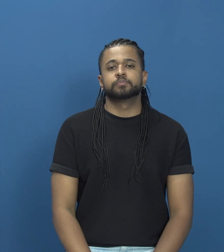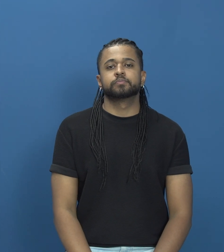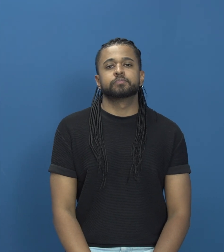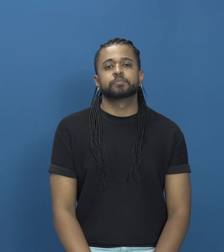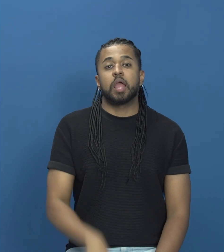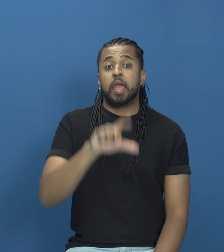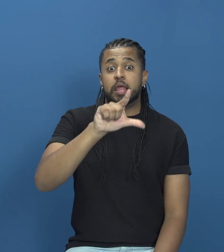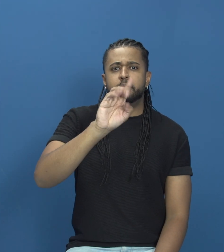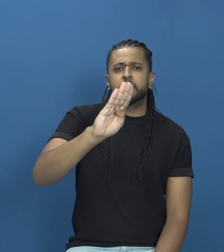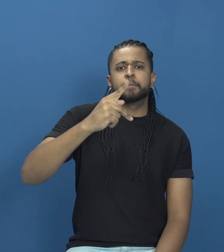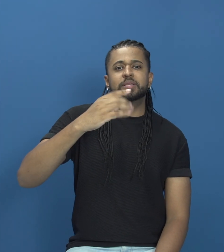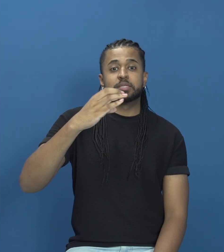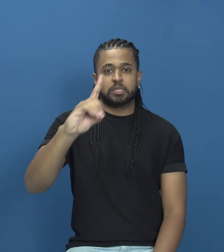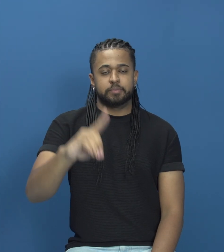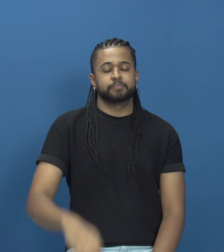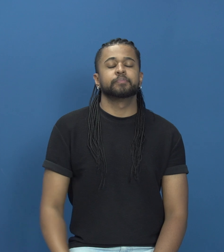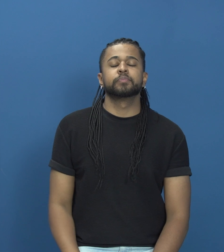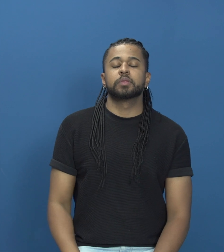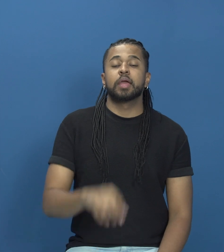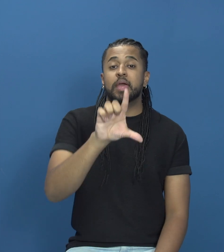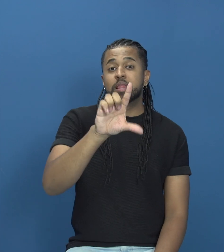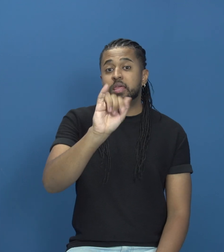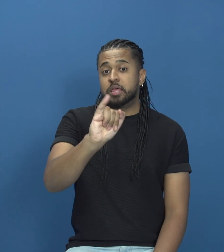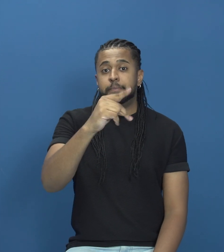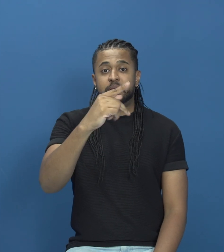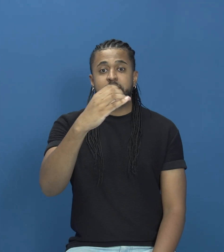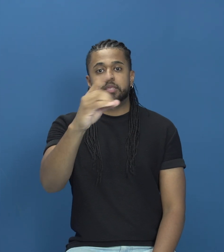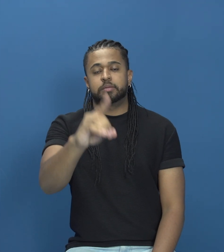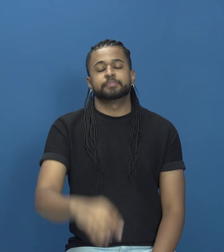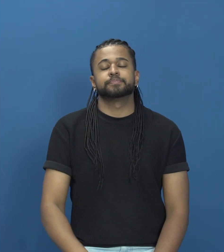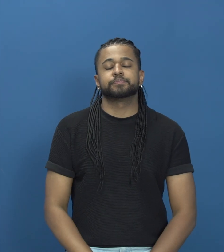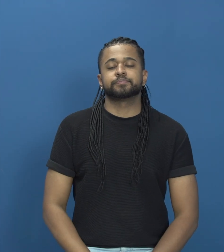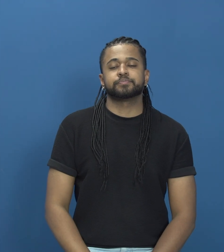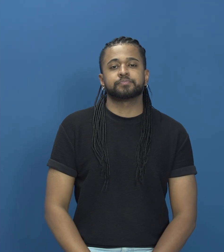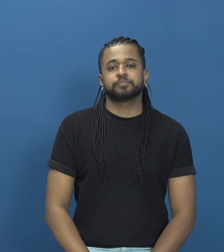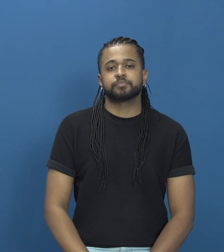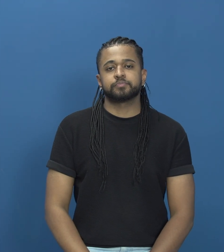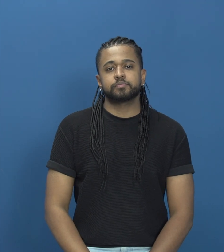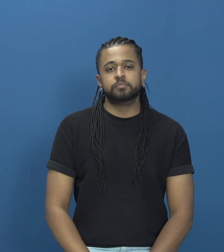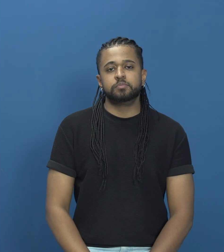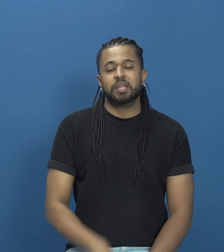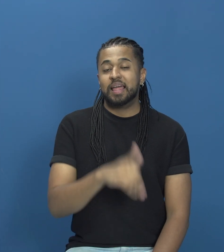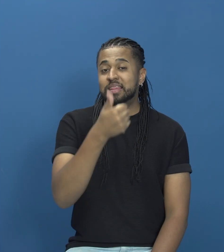parênteses, LBPCD e LIPCD, fecha parênteses.